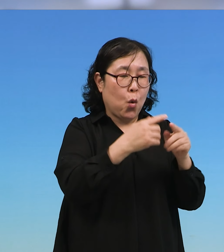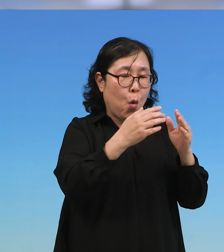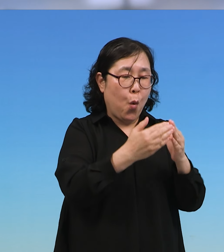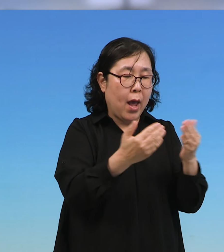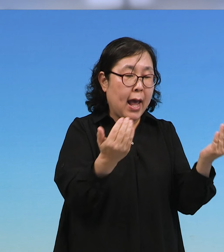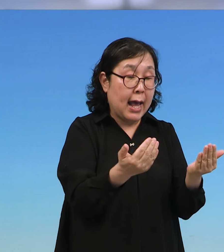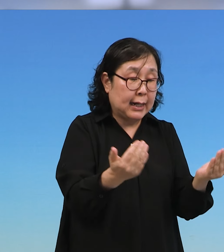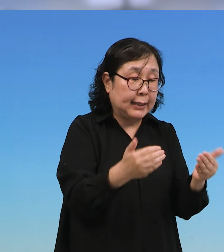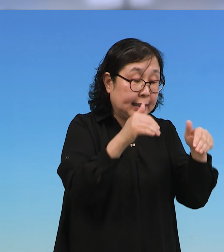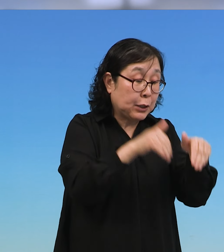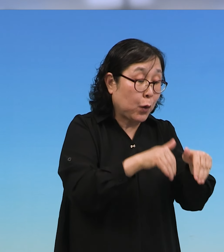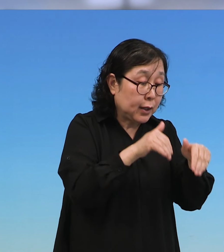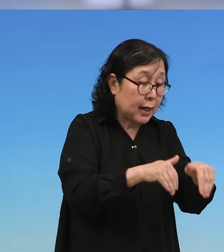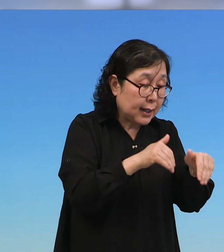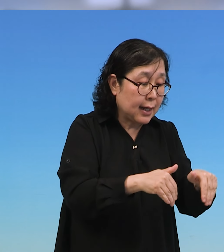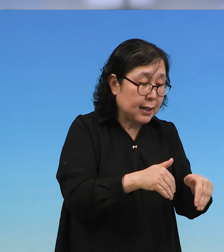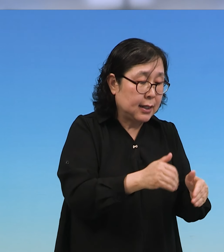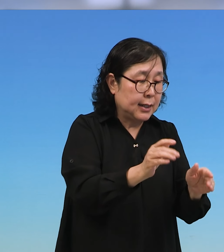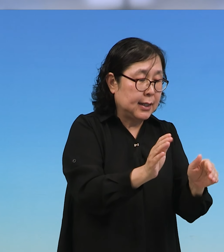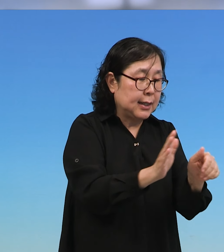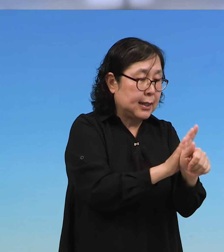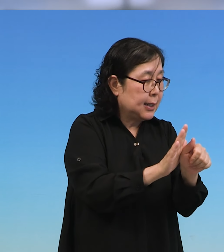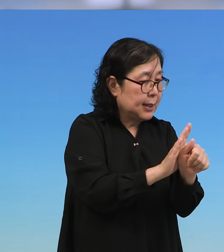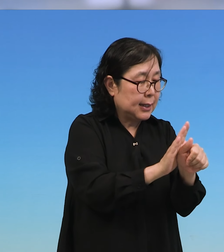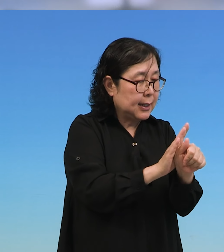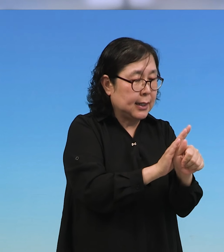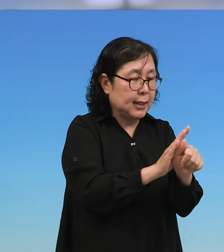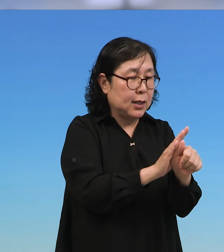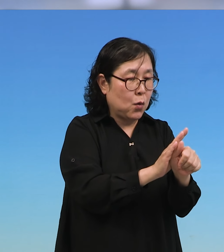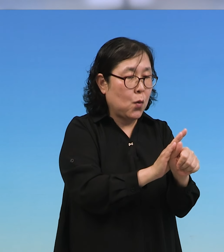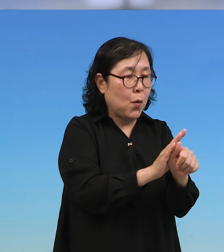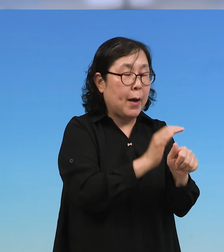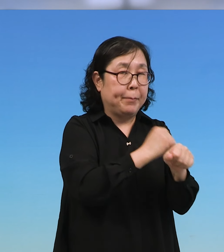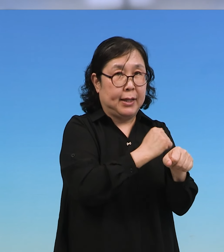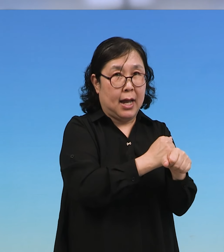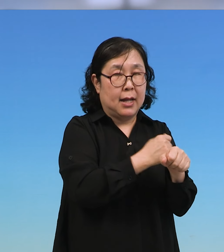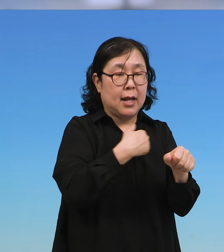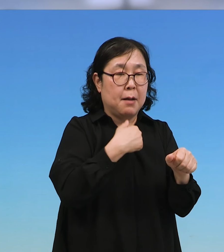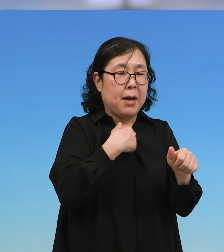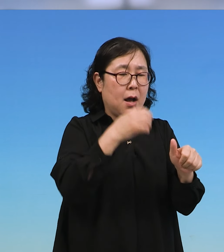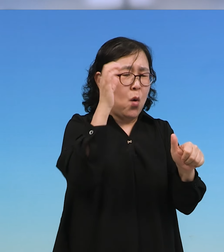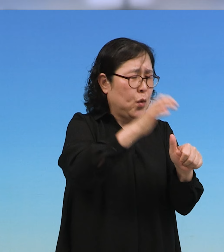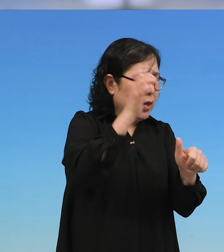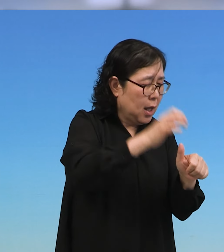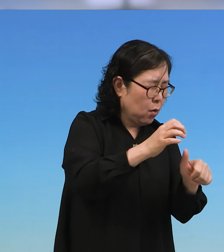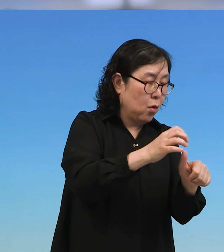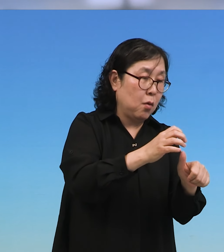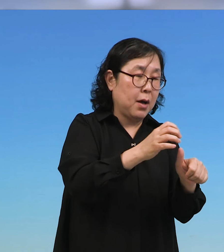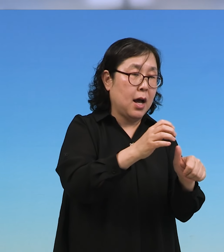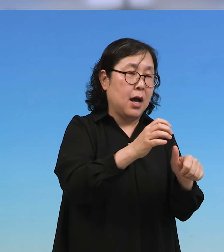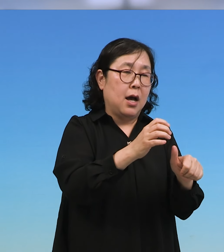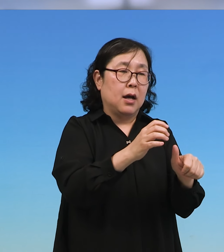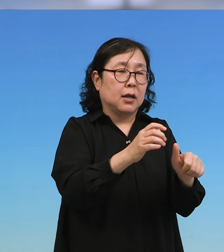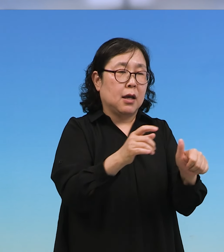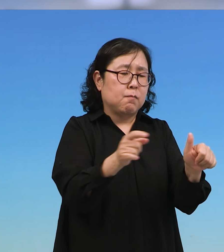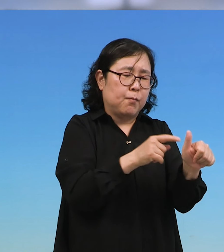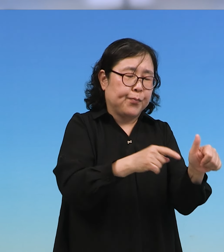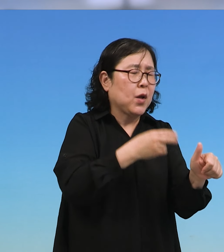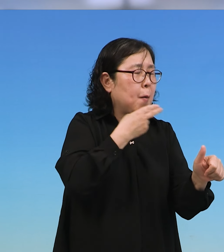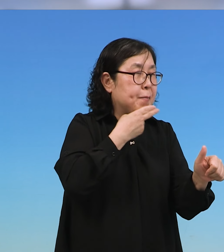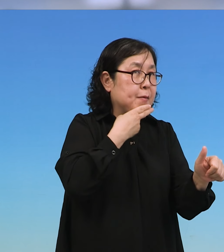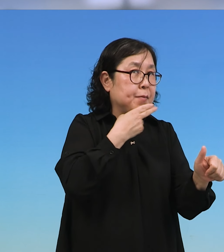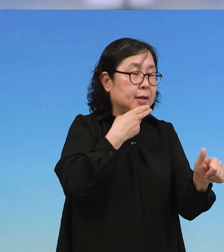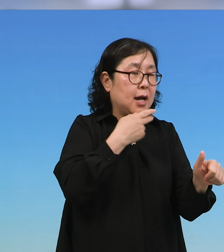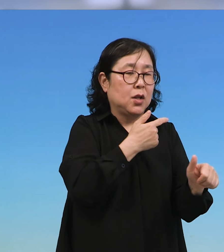우리 직원한테 좀 물어보세요. 절대로 쪼고 그런 거 안 해요. 다 저보고 너무 좋은 삼촌 같은데요,